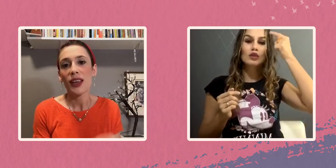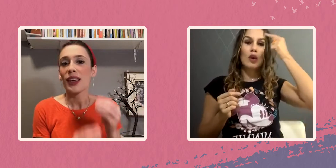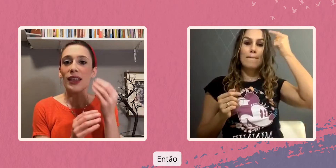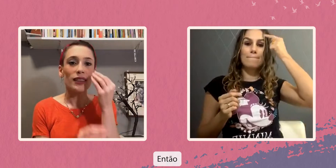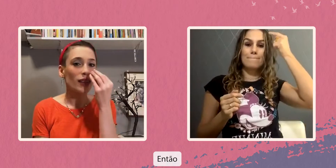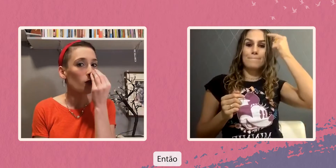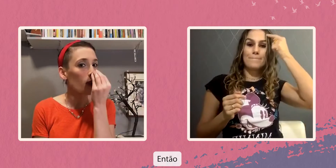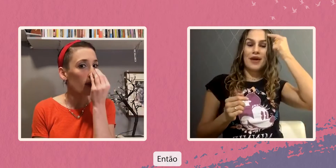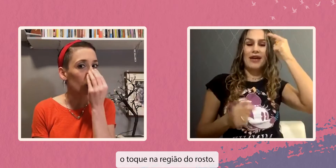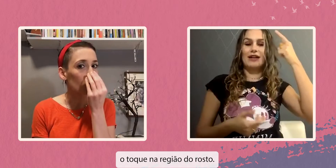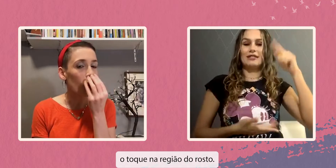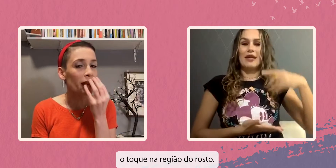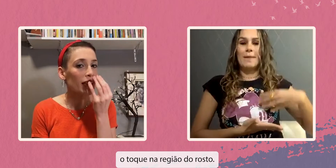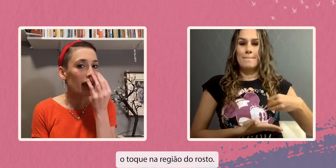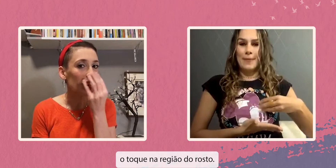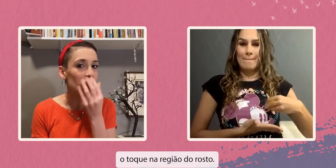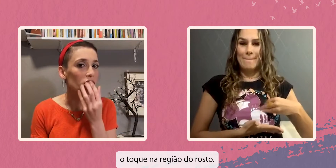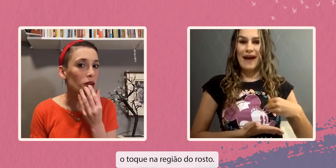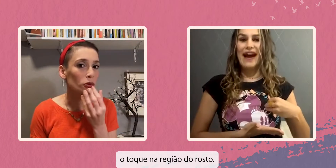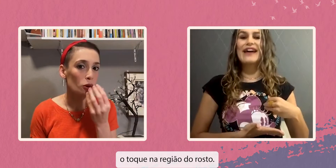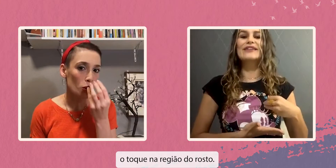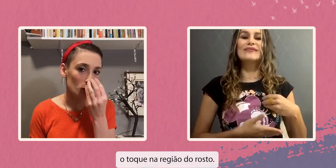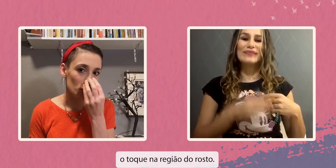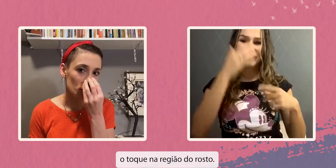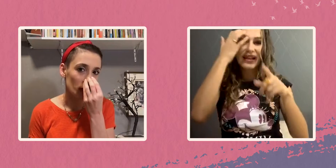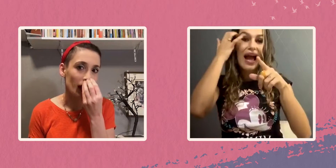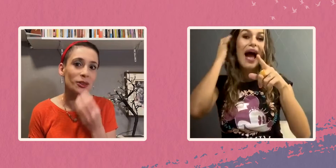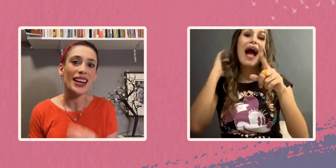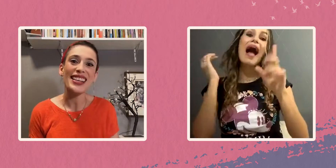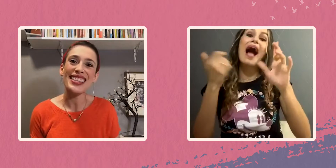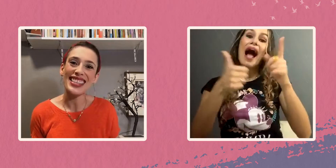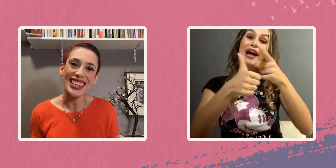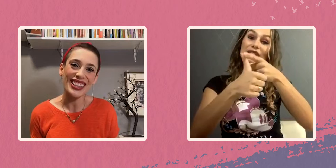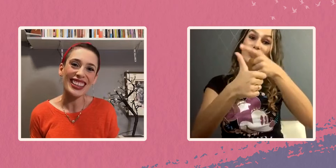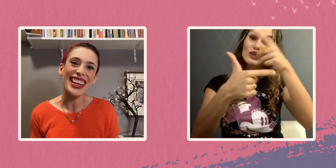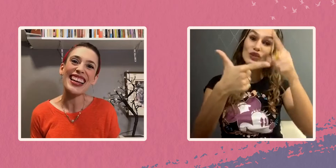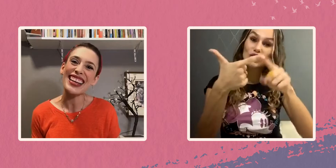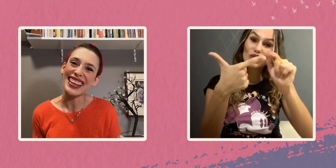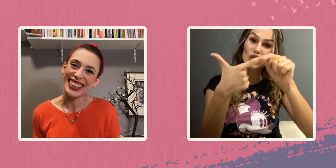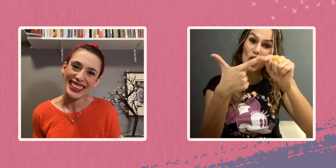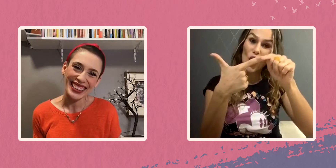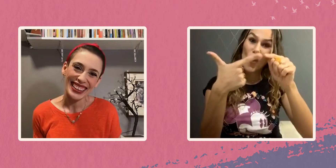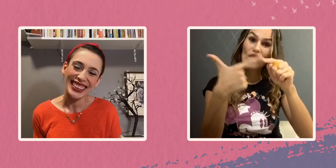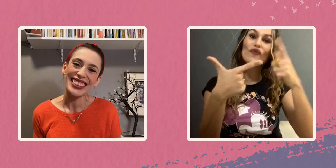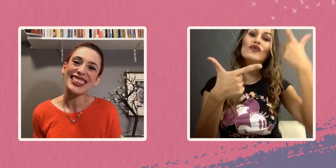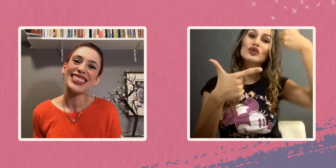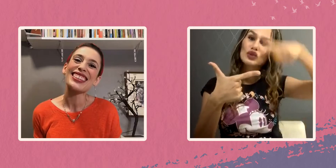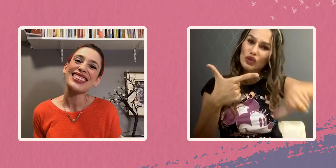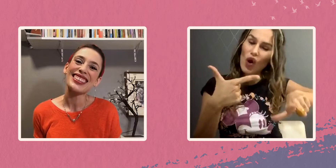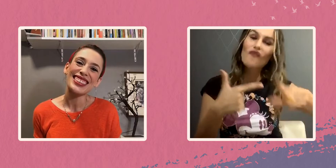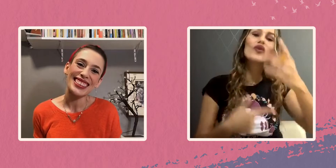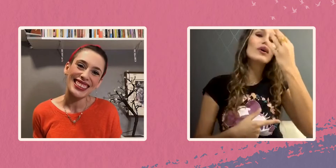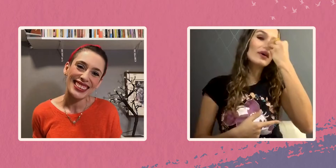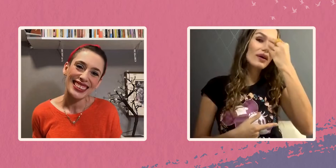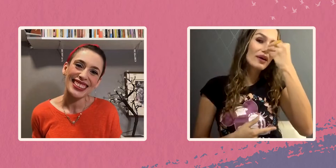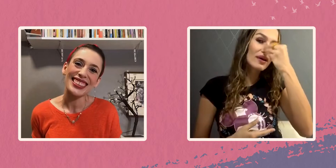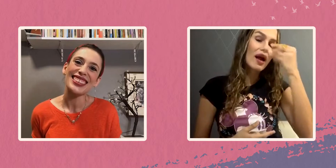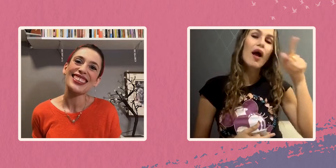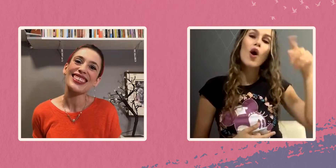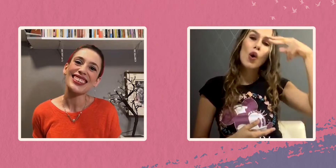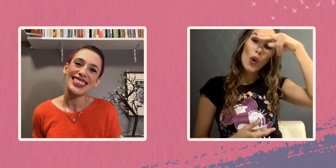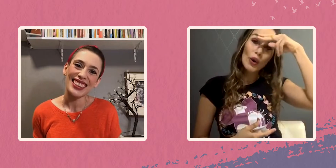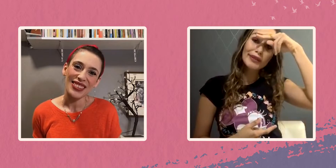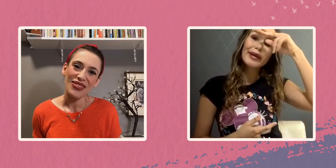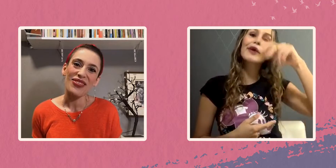Arthur. Então, o toque na região do rosto, né, do narizinho dele.